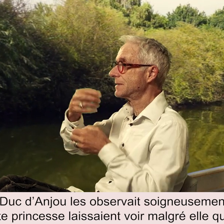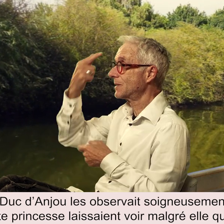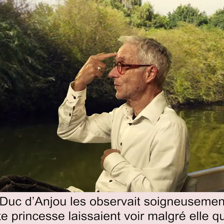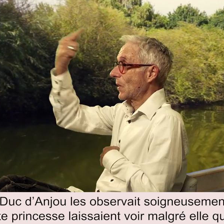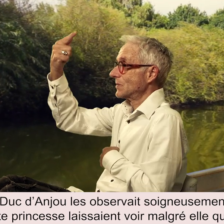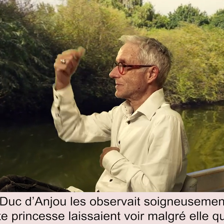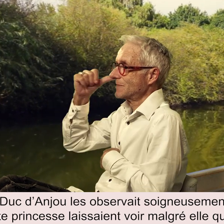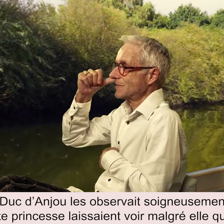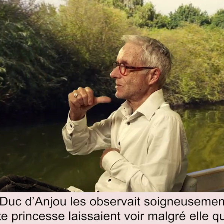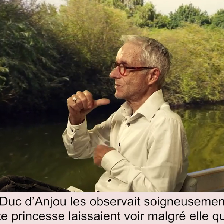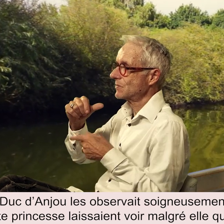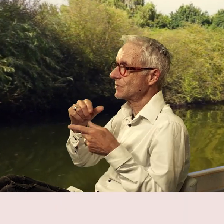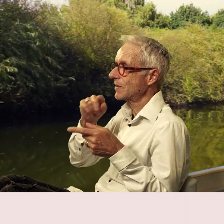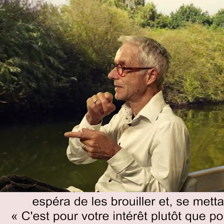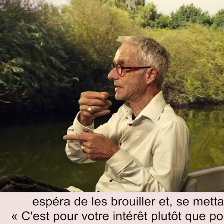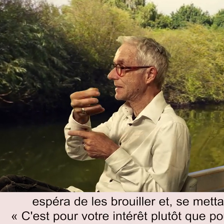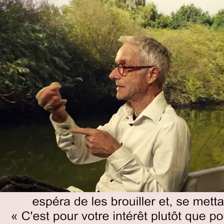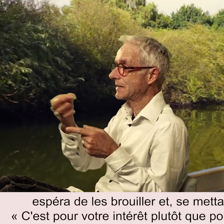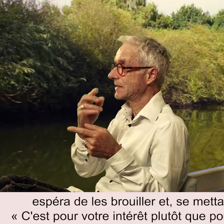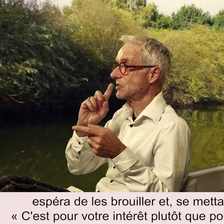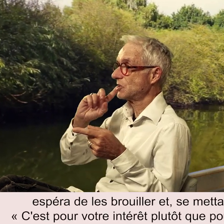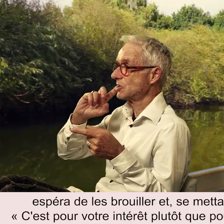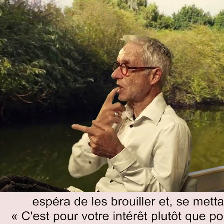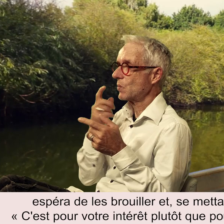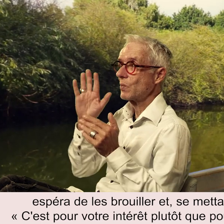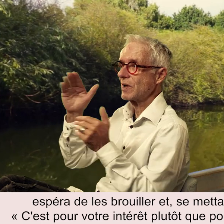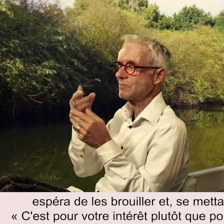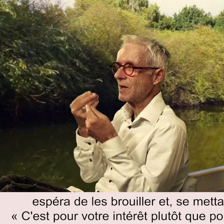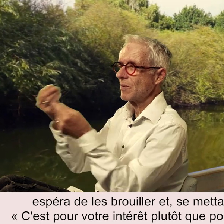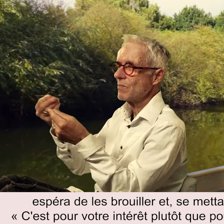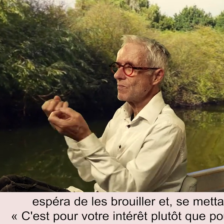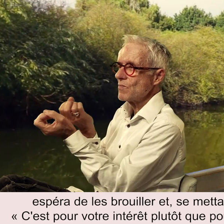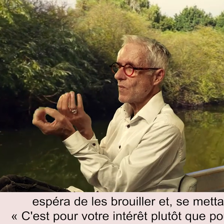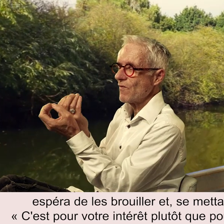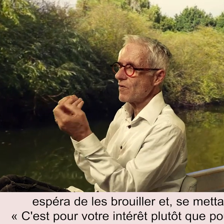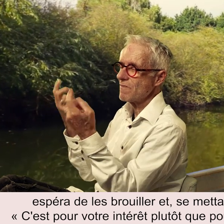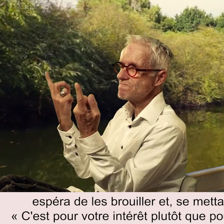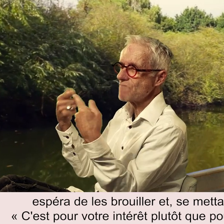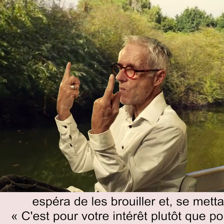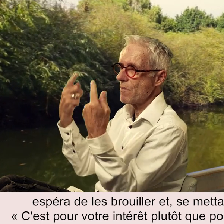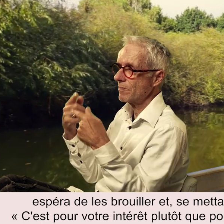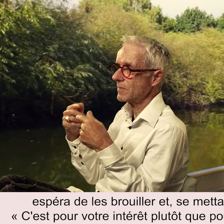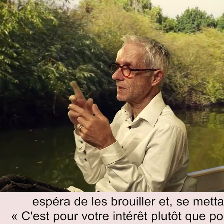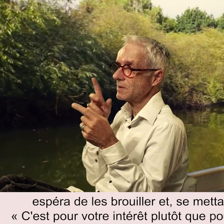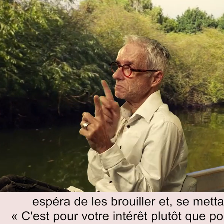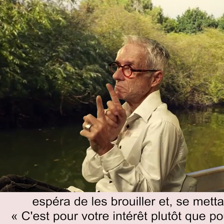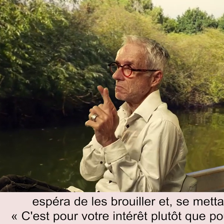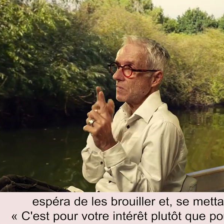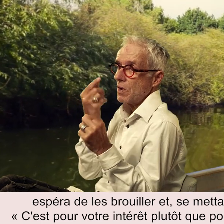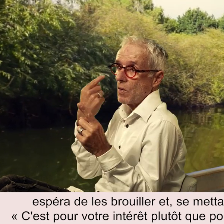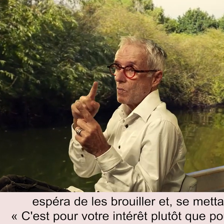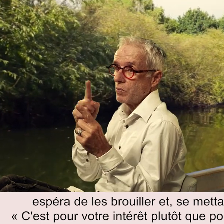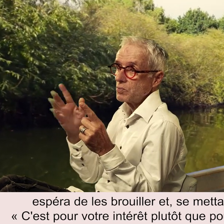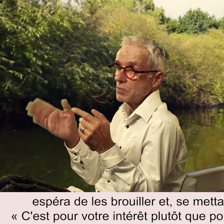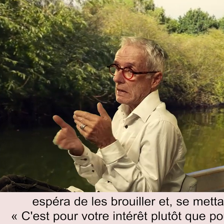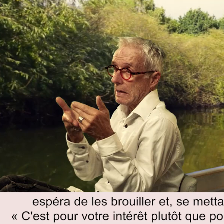duc qu'elle en avait de la jalousie, espéra de les brouiller et, se mettant auprès d'elle, « C'est pour votre intérêt plutôt que pour le